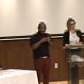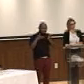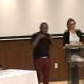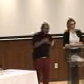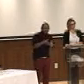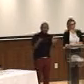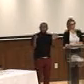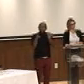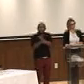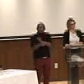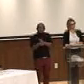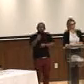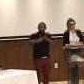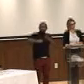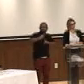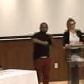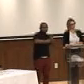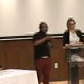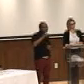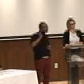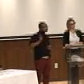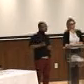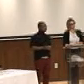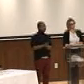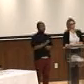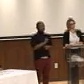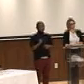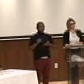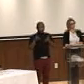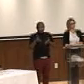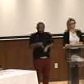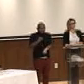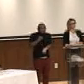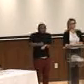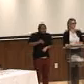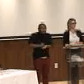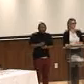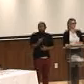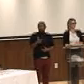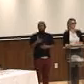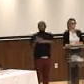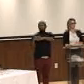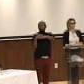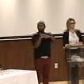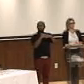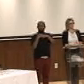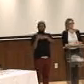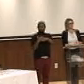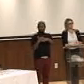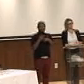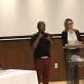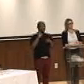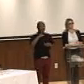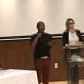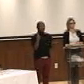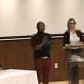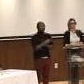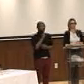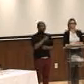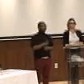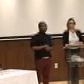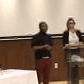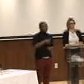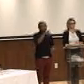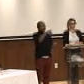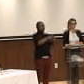de debate contínuo. Se a gente não participa, não existe democracia. Existe a repetição do que se faz aí fora. Eu vou lá no dia da eleição, deposito meu voto e